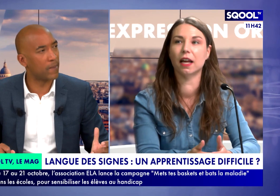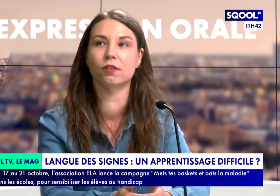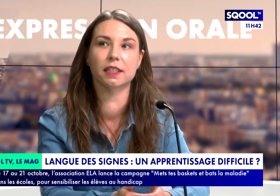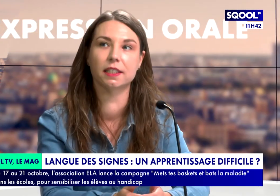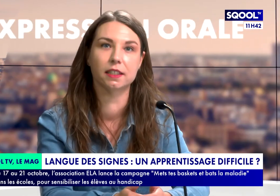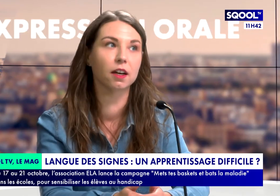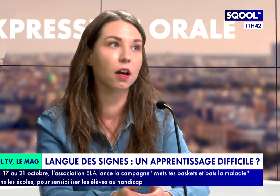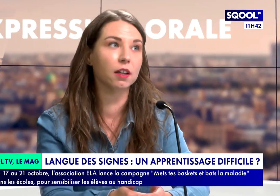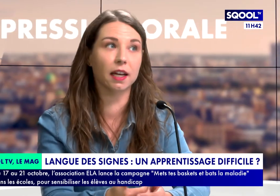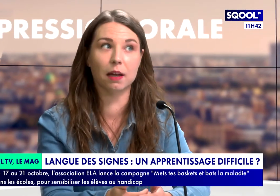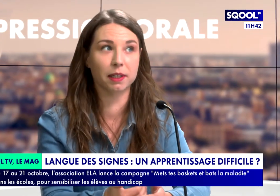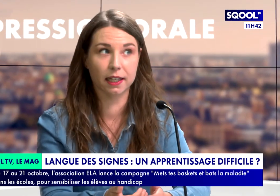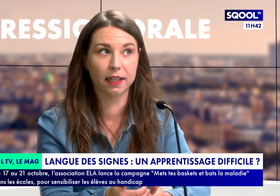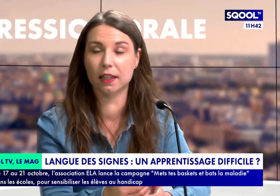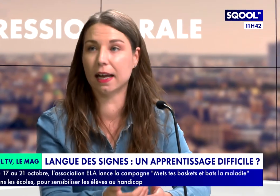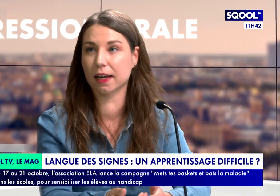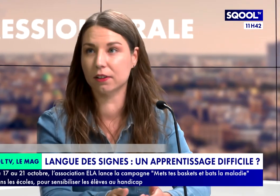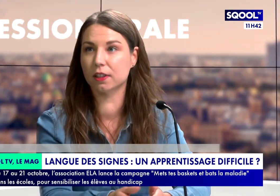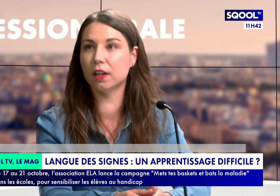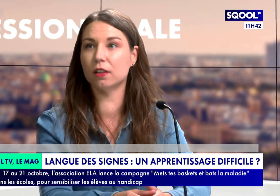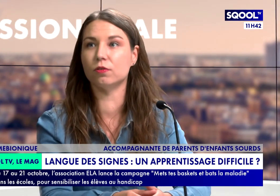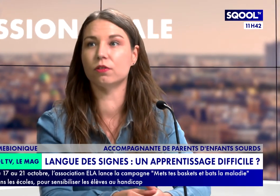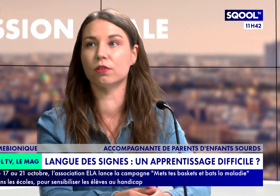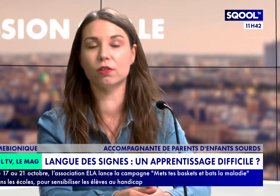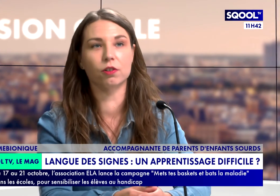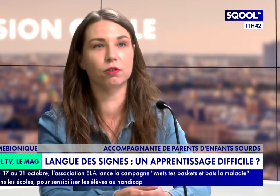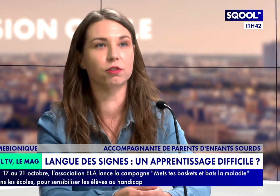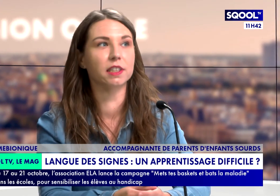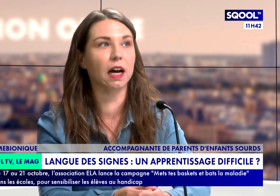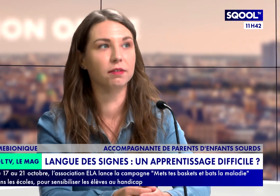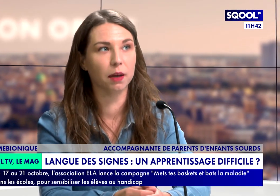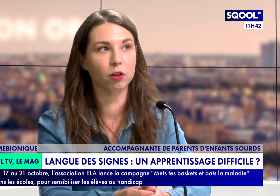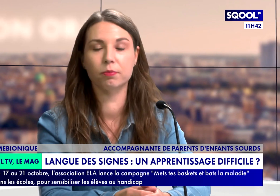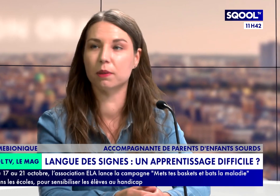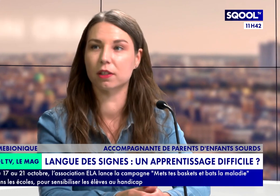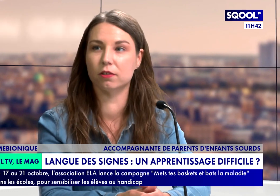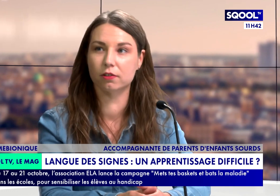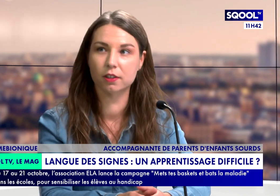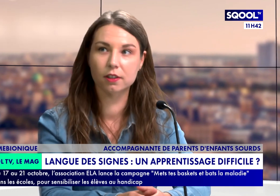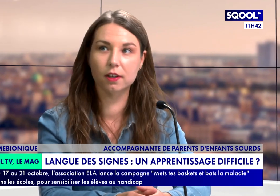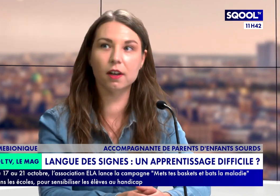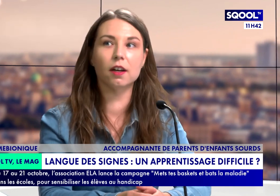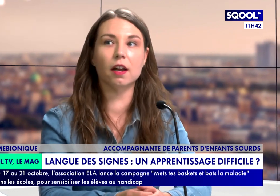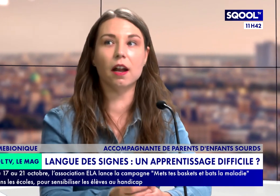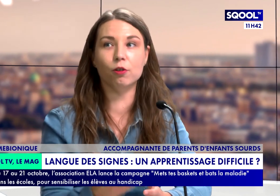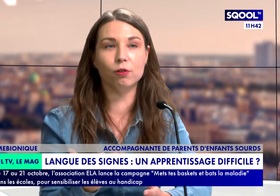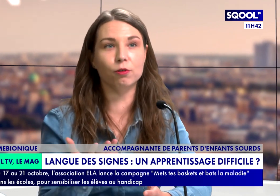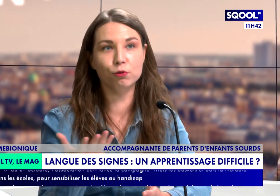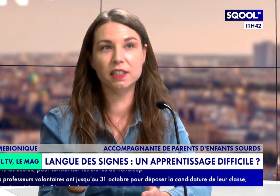la langue des signes, de la maternelle, de la crèche. Donc, aujourd'hui, c'est un vrai manque pour les personnes sourdes. L'outil